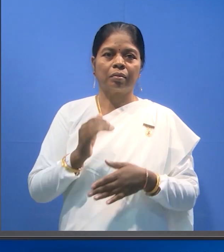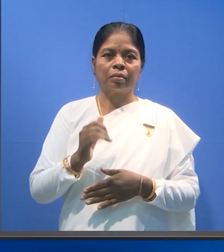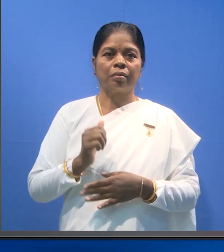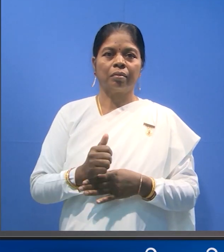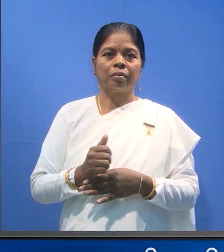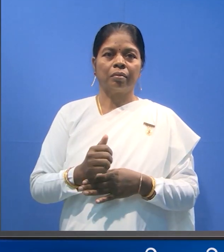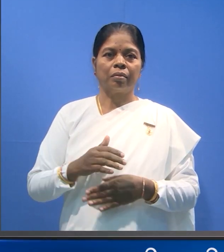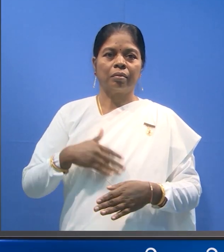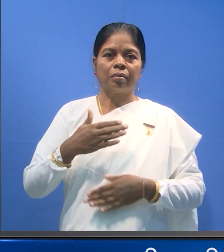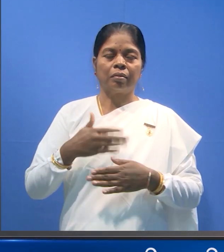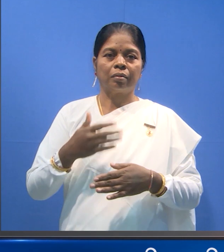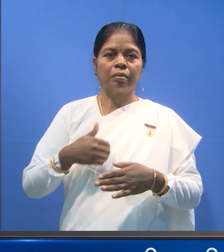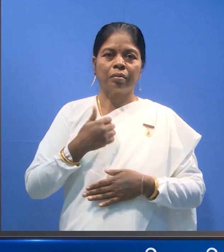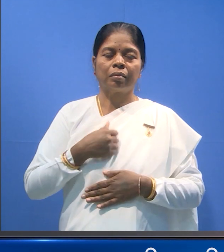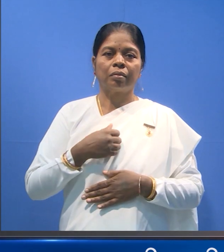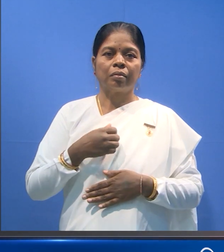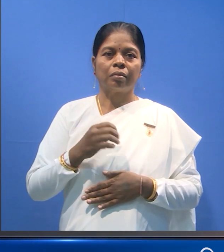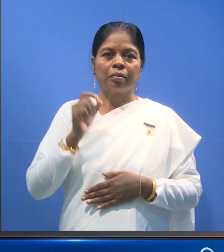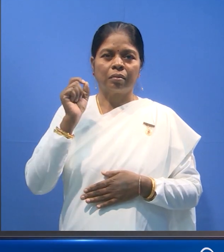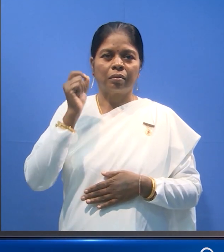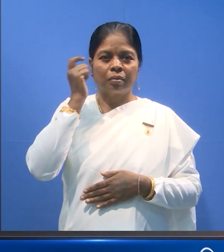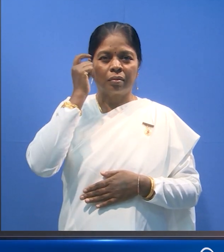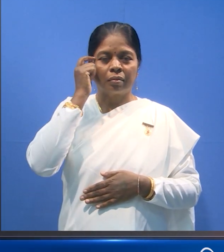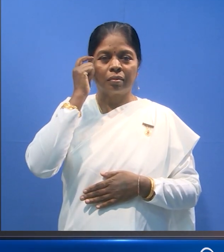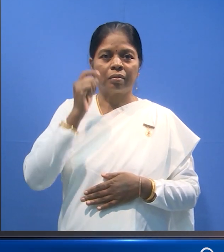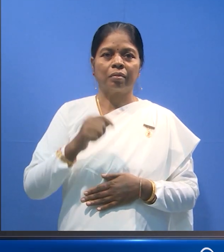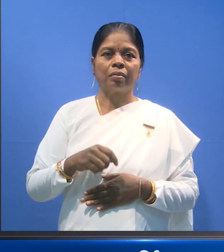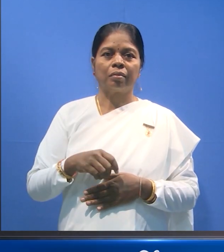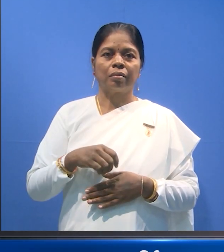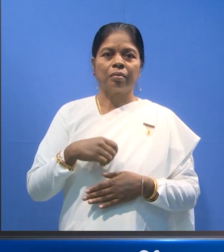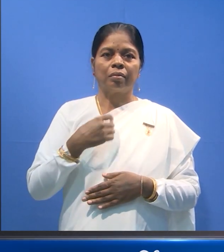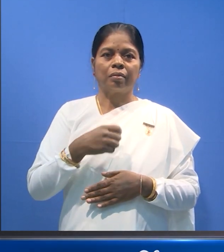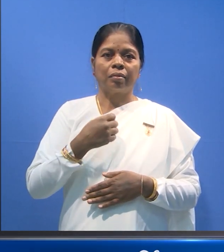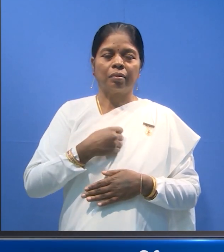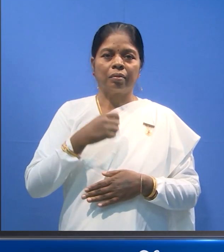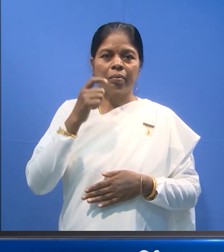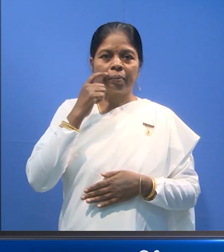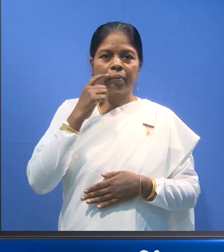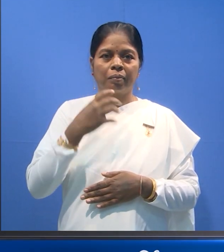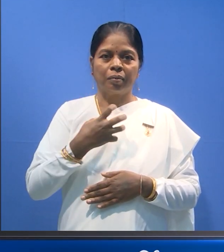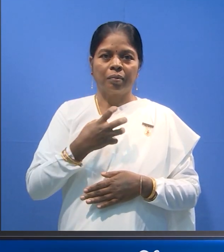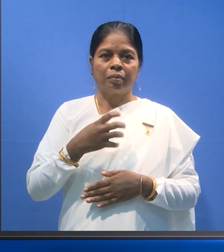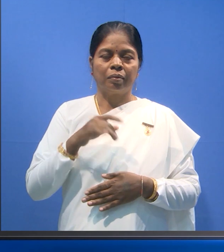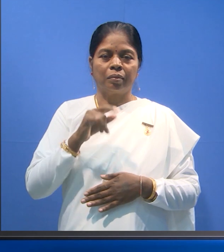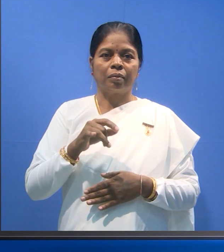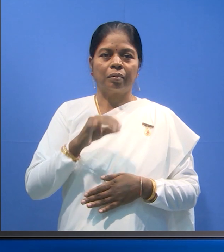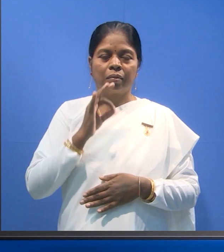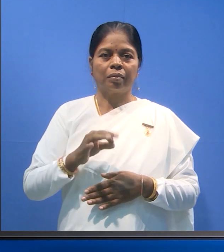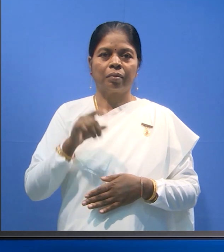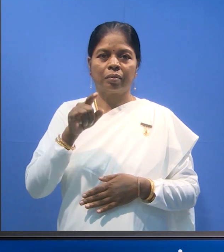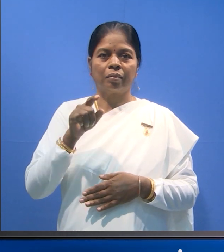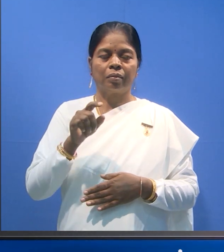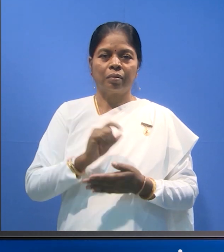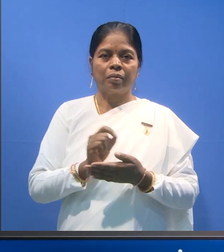आहे. जीवनाची अनुभूती, सूक्ष्म विचारबोध, मार्मिक मानवीय संवेदना या